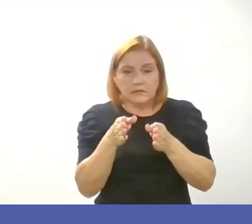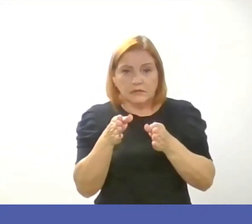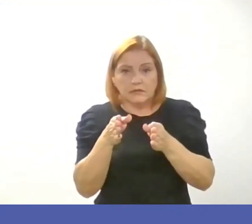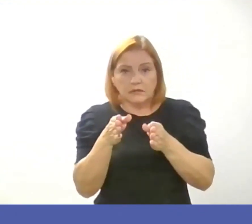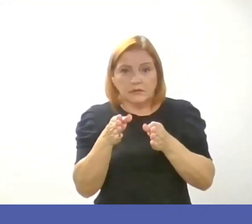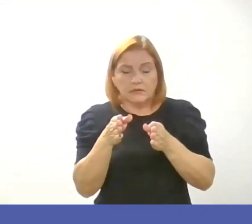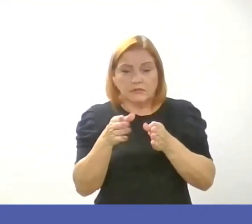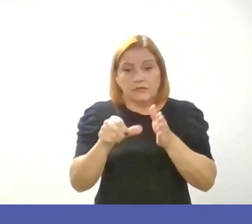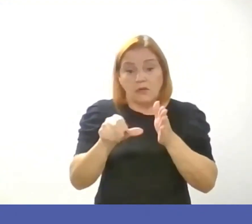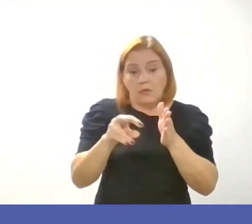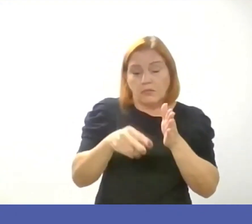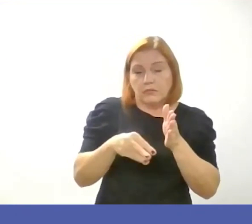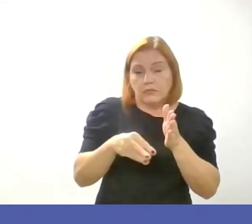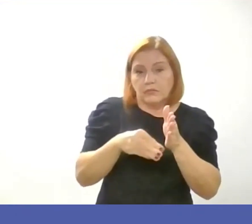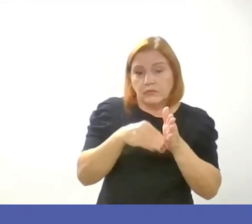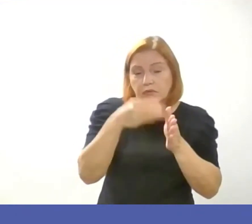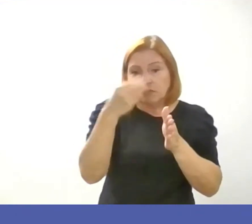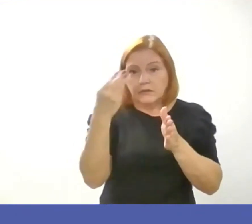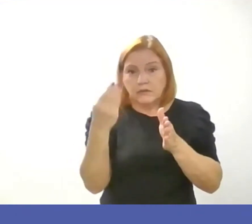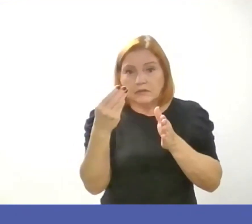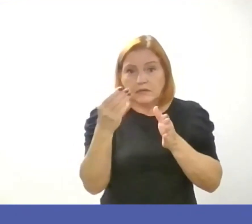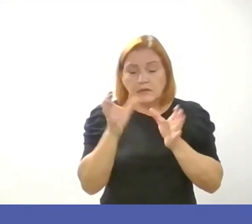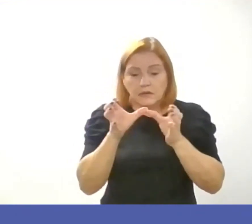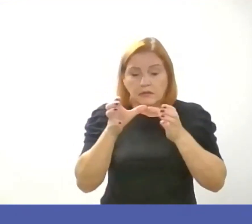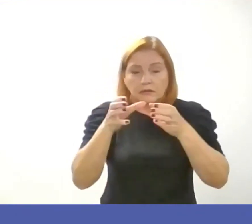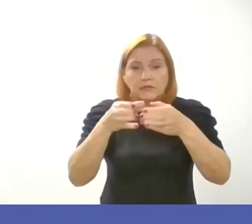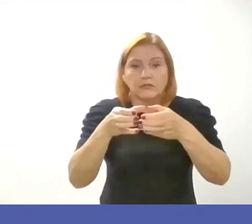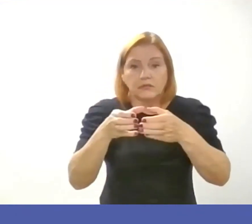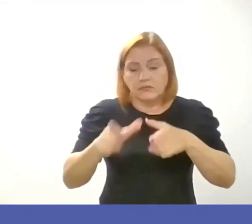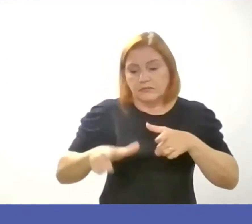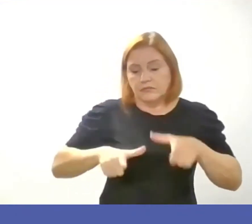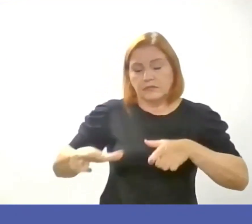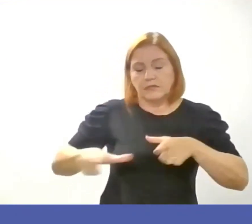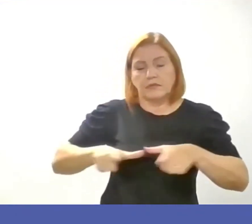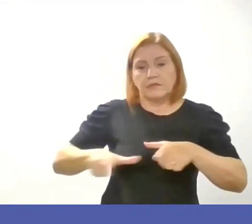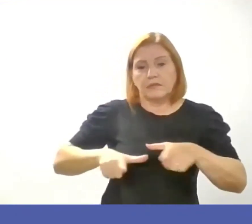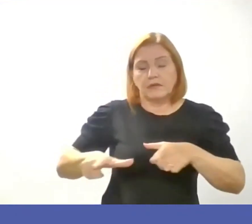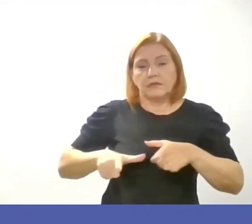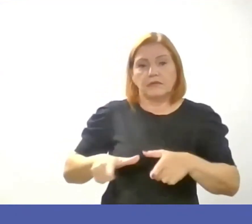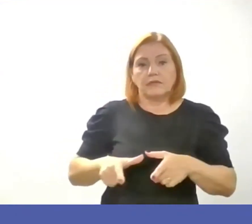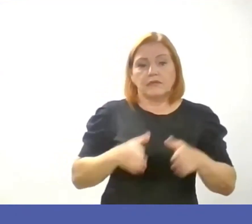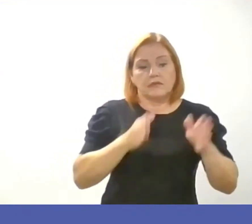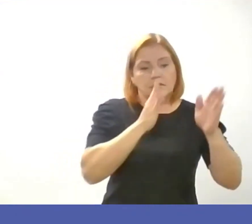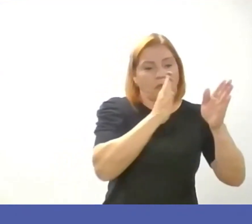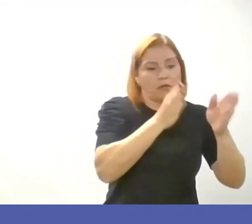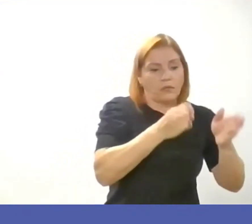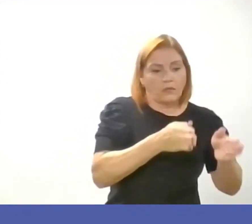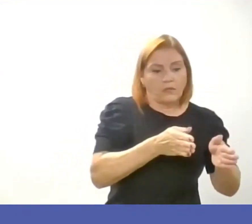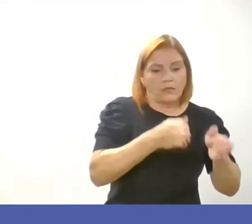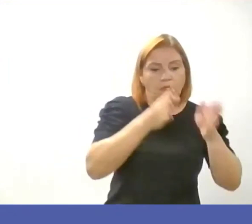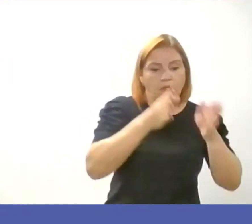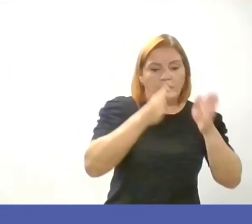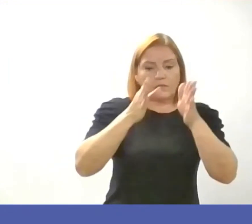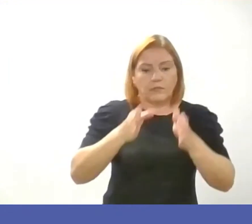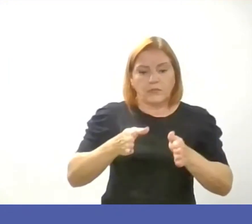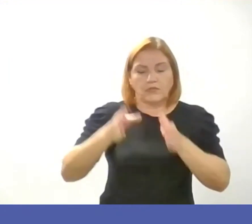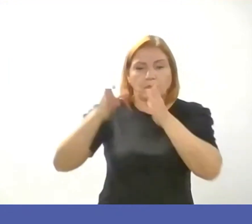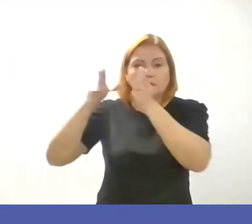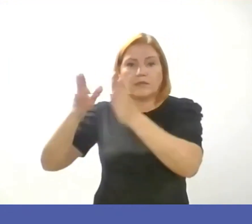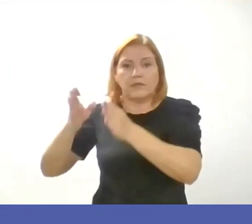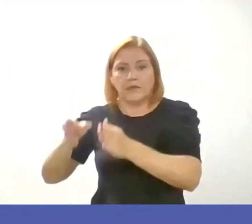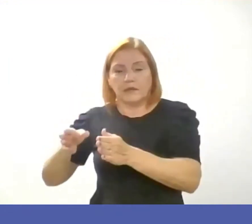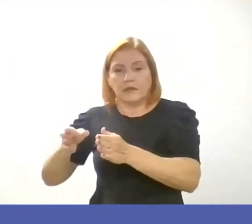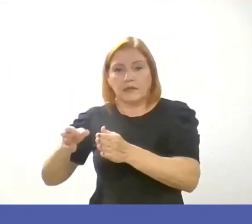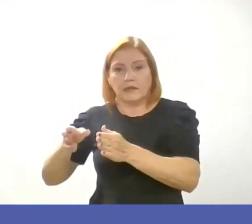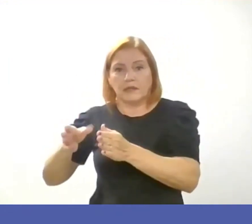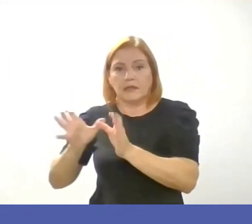terceiro grupo de trabalhadores. É o terceiro período da era da igreja. E das 3 horas da